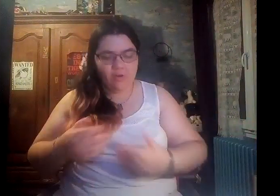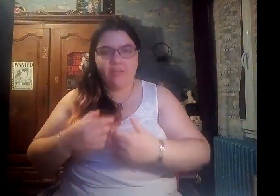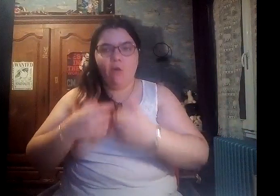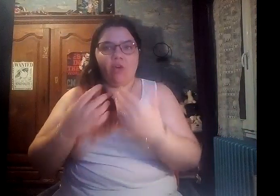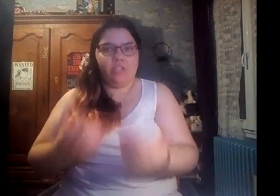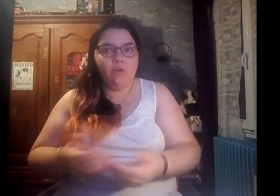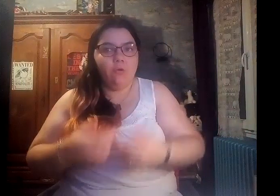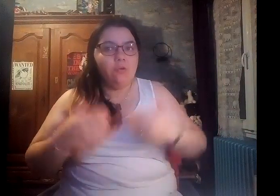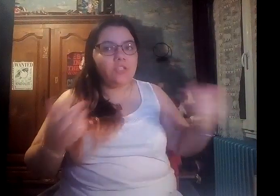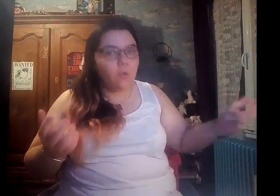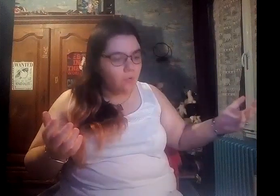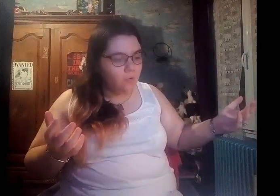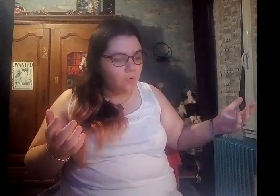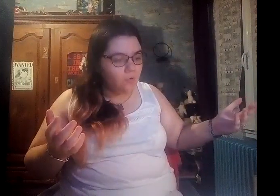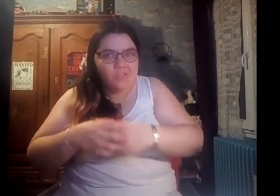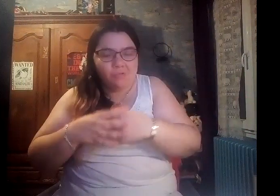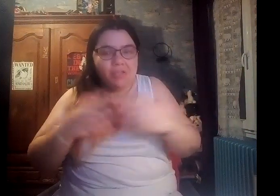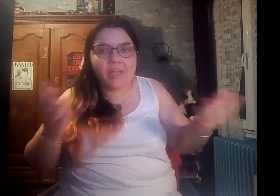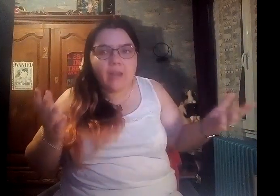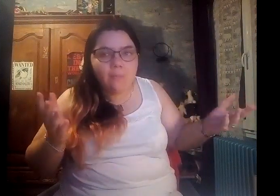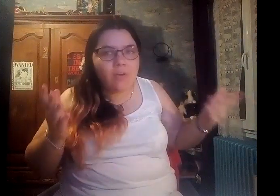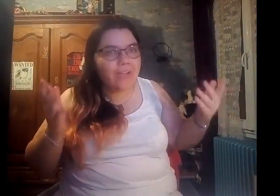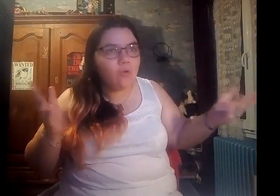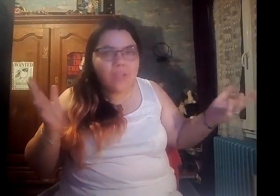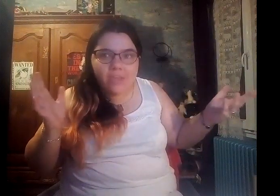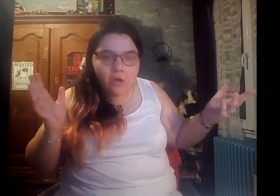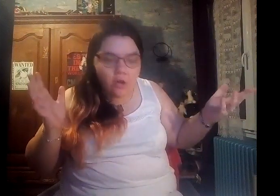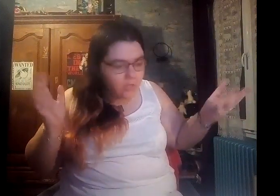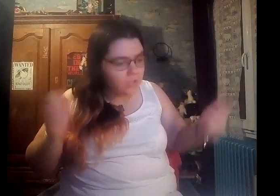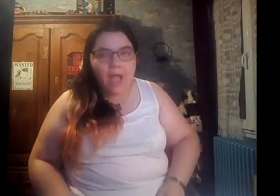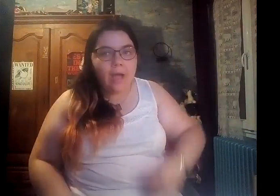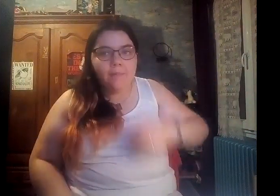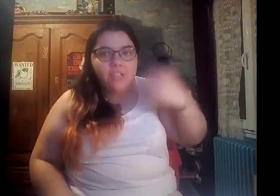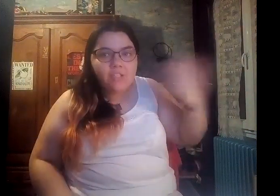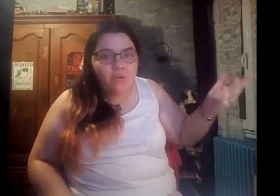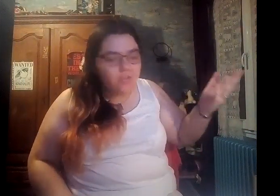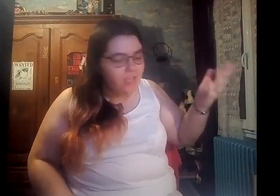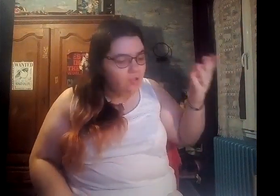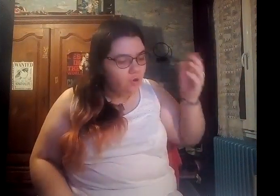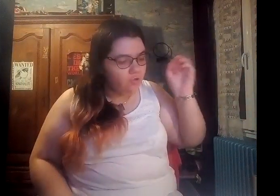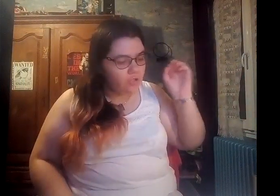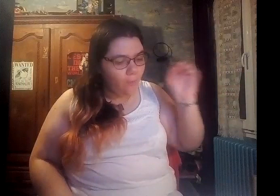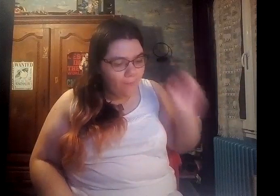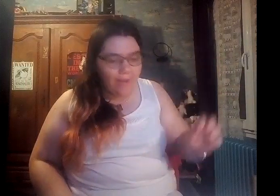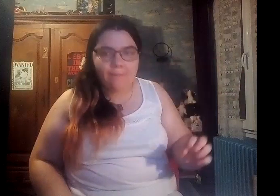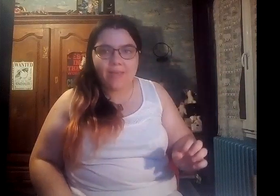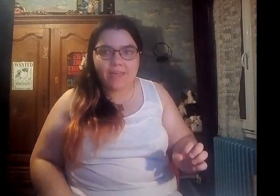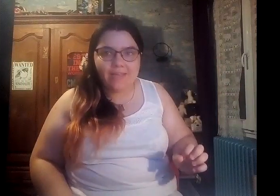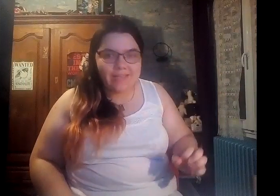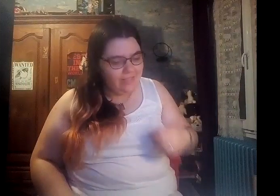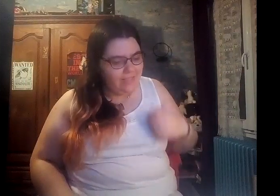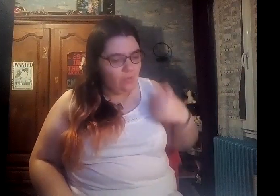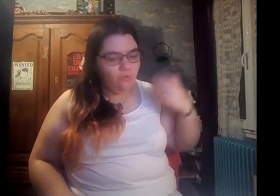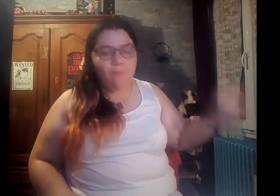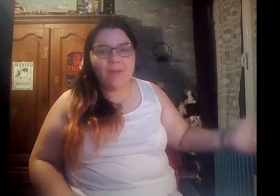le livre en question le son sont-ils réellement canon d'ailleurs à mes yeux ils ne le sont pas mais ça ne veut pas